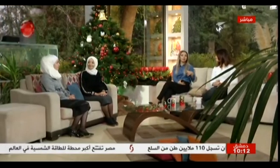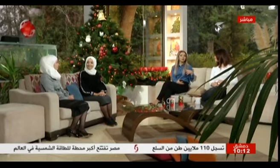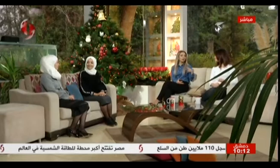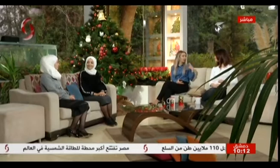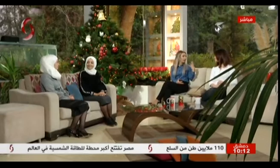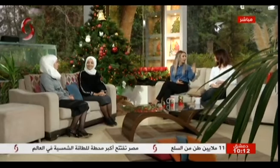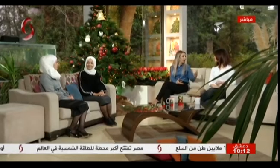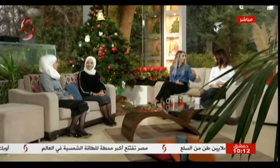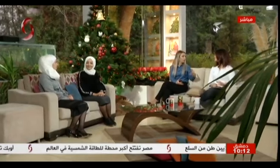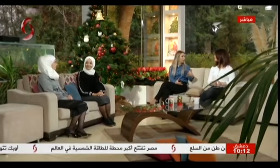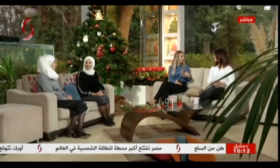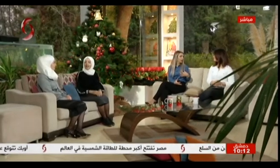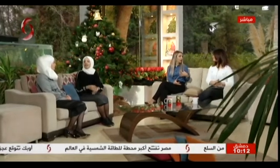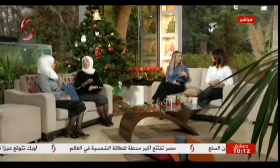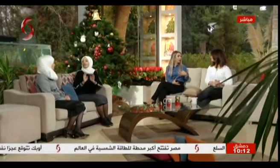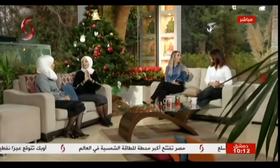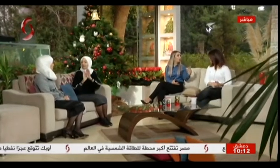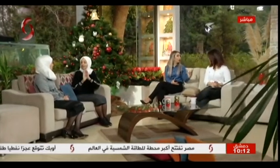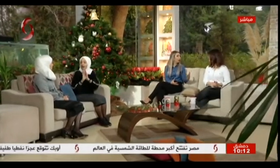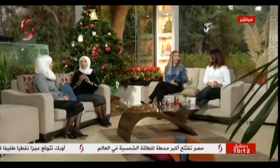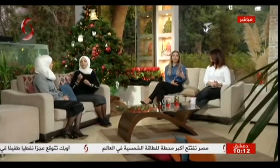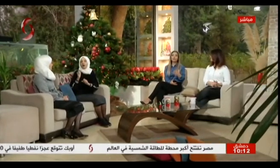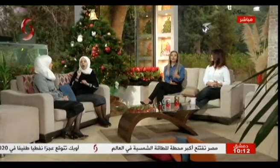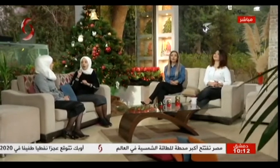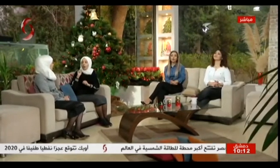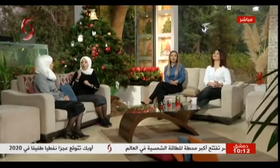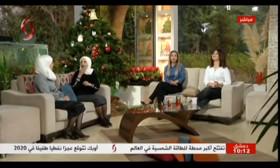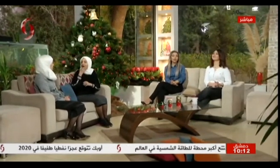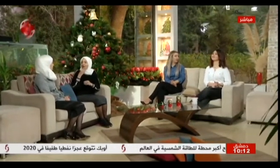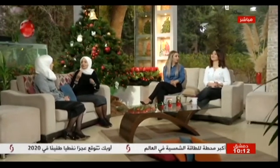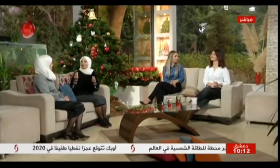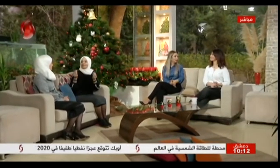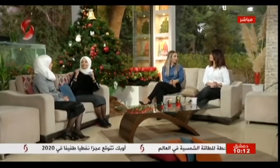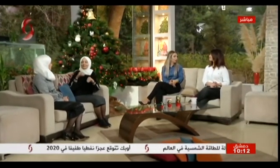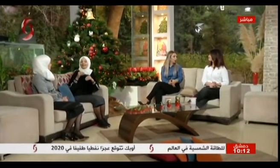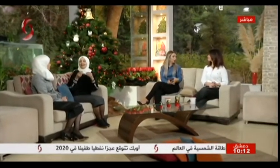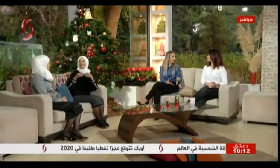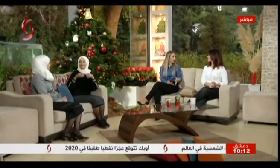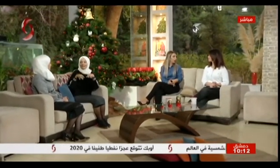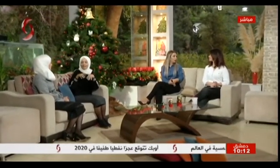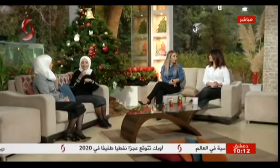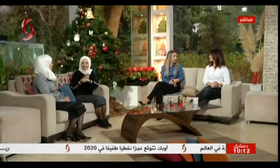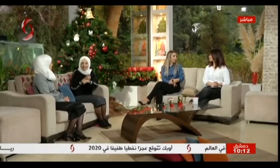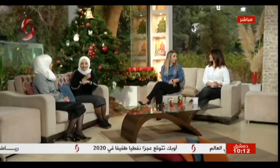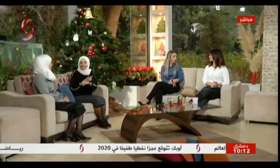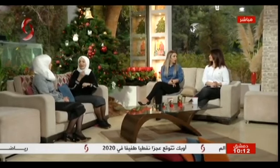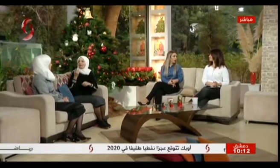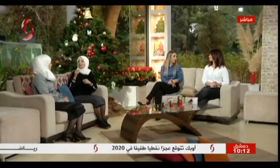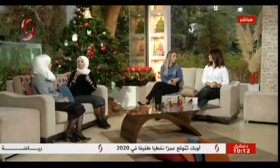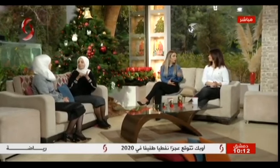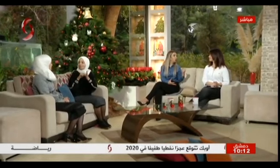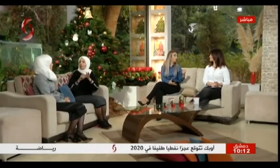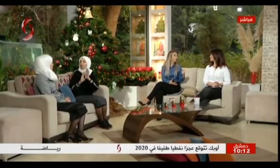نرمين، كمية من الدعم من القوة قديش حلو دكاترة هدى